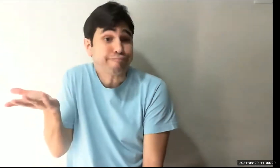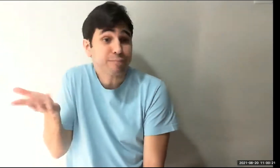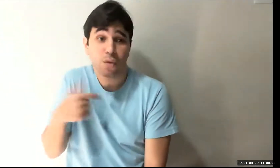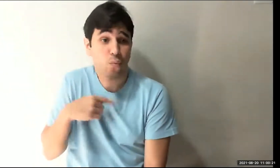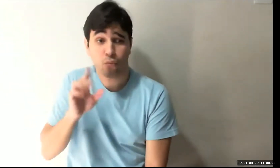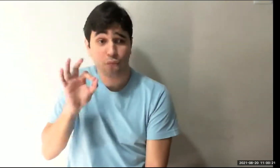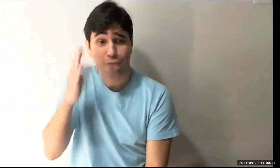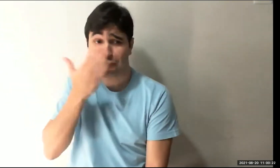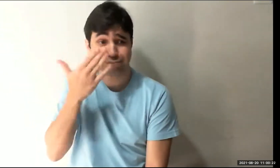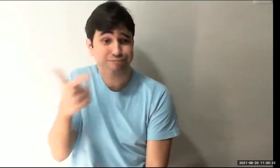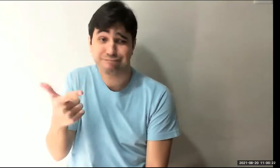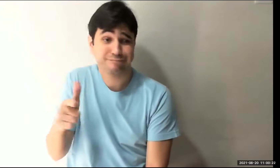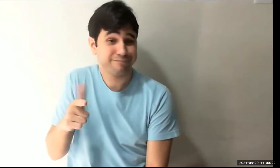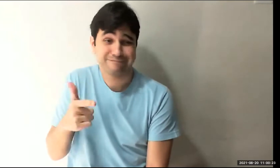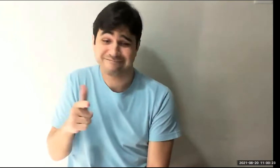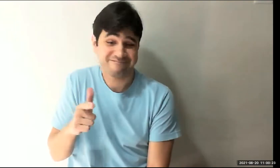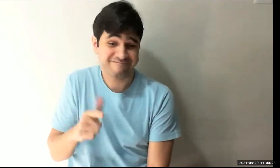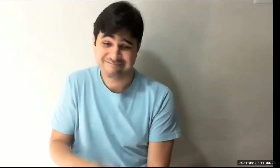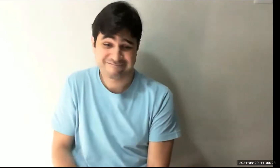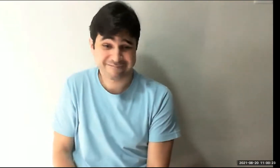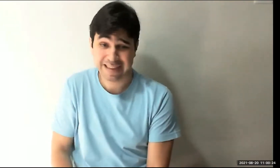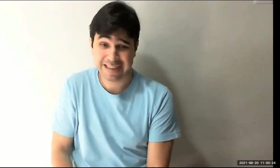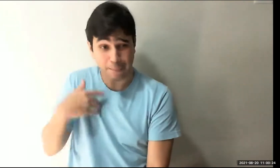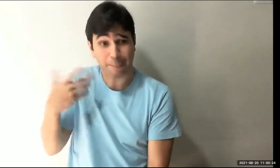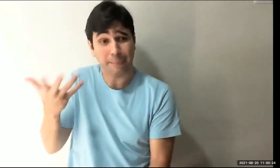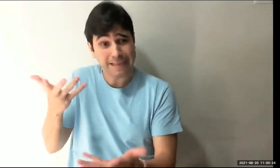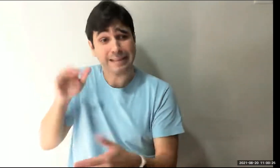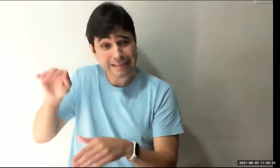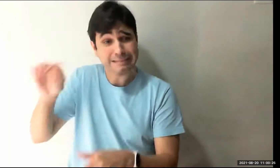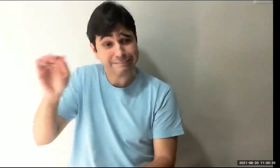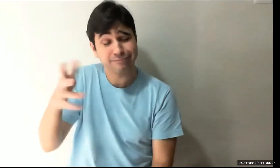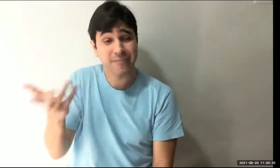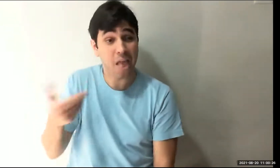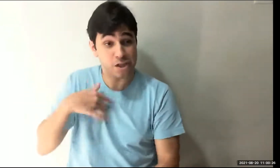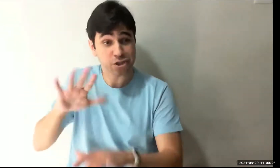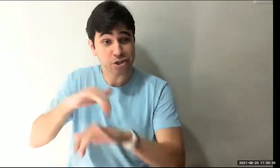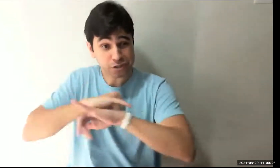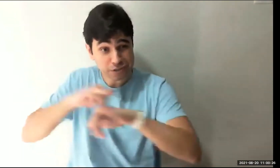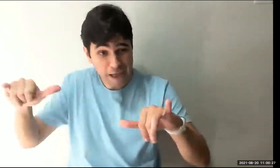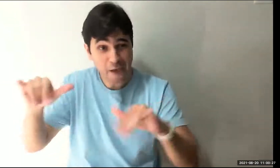agora? Você não sabe. Ah, sim, pois é. Então, não tenho essa informação.